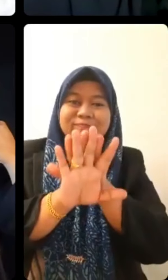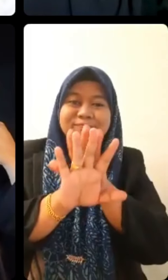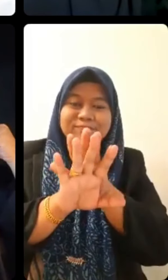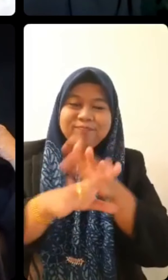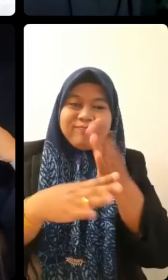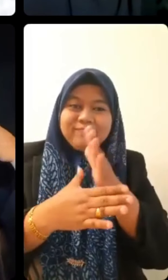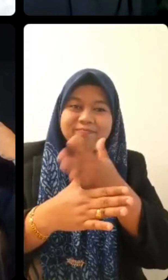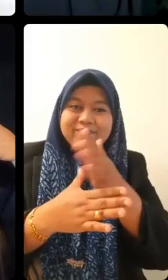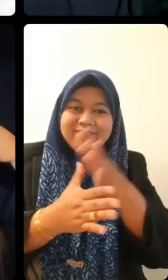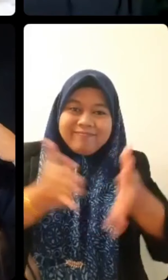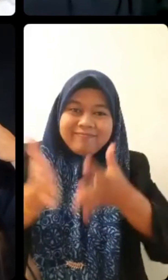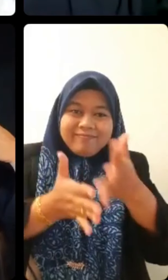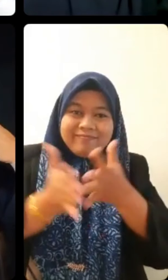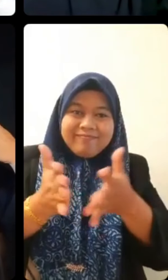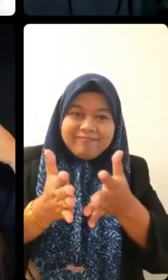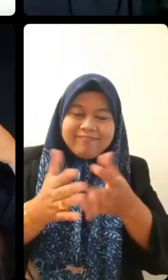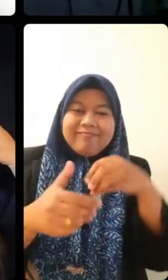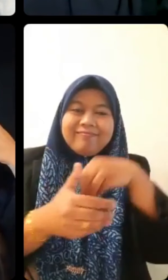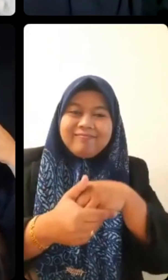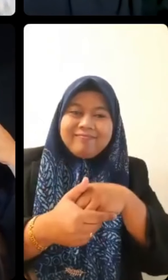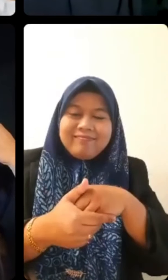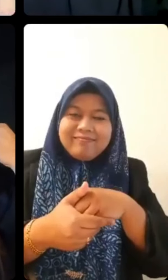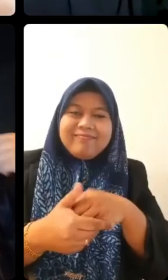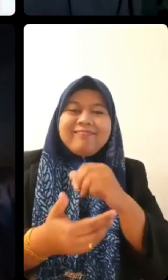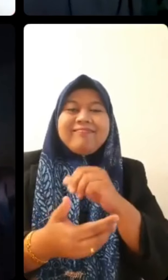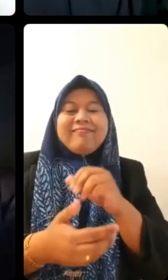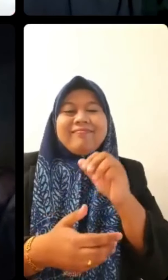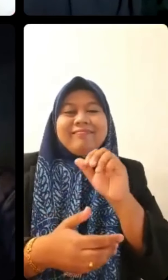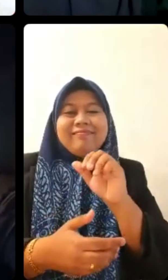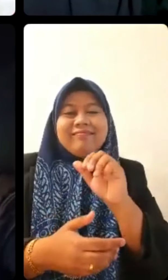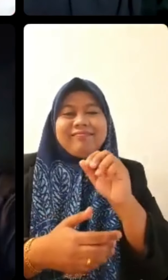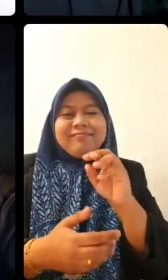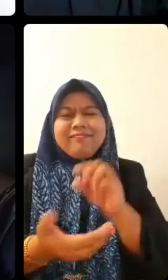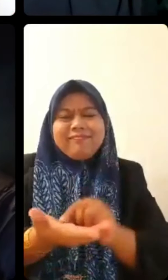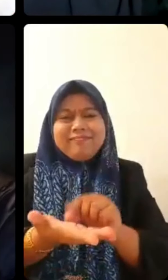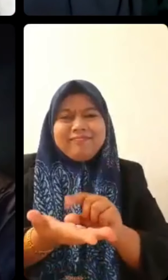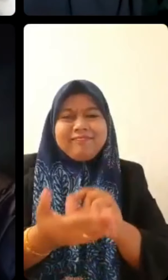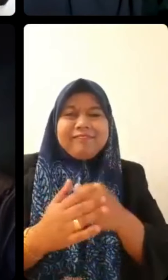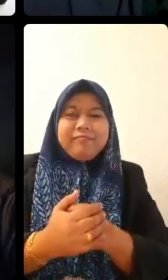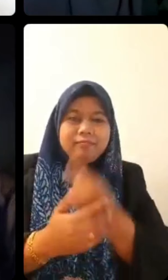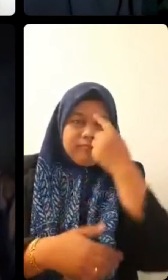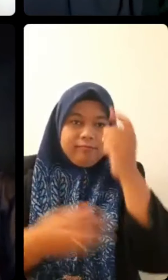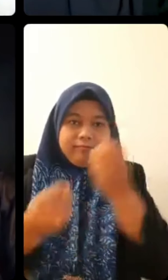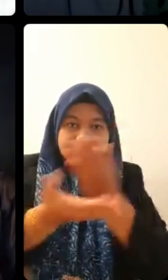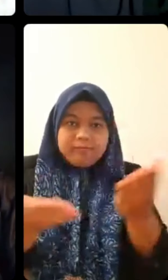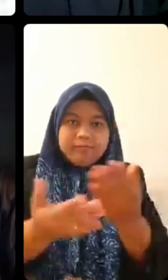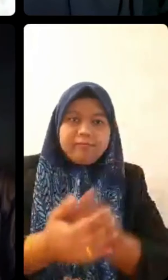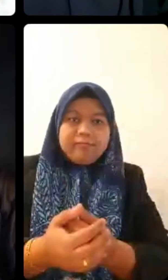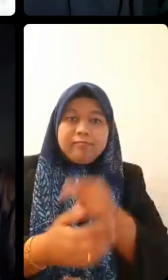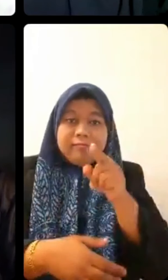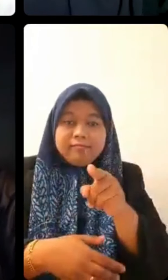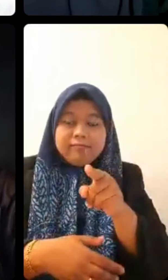di akaun media sosial beliau. Untuk pengetahuan semua, Cik Anis merupakan insan istimewa, pekak dan